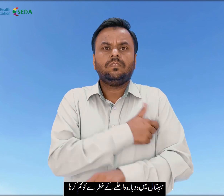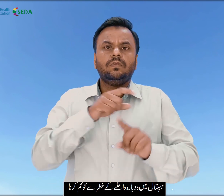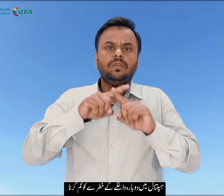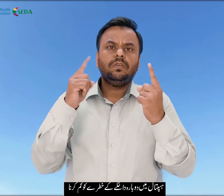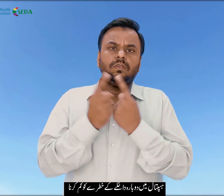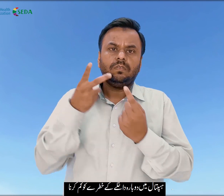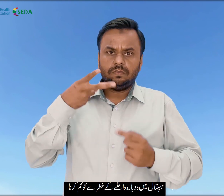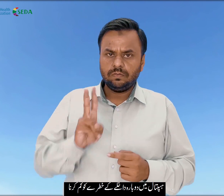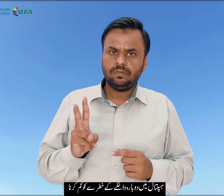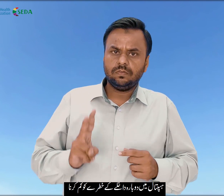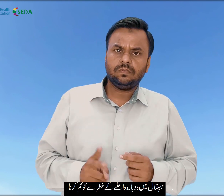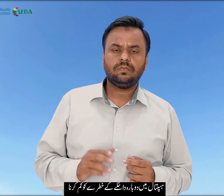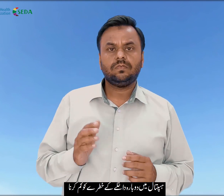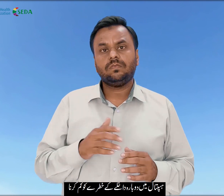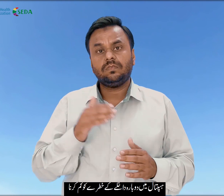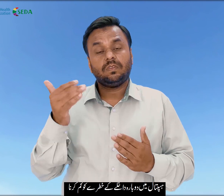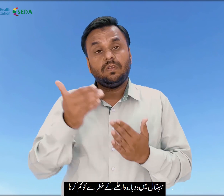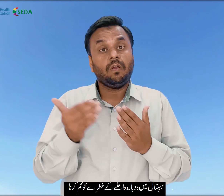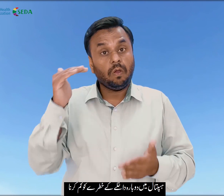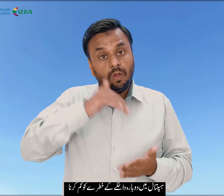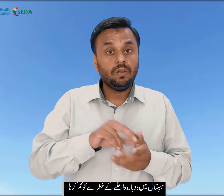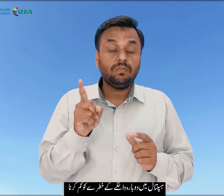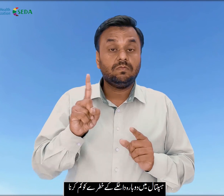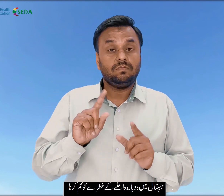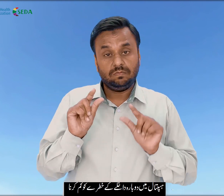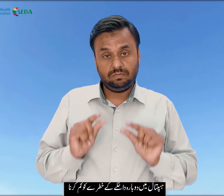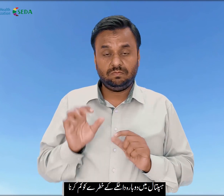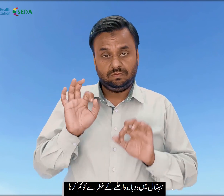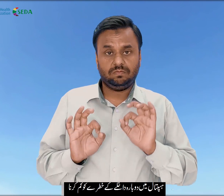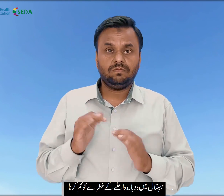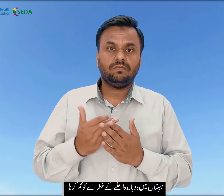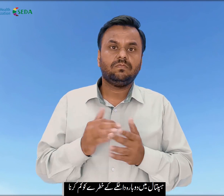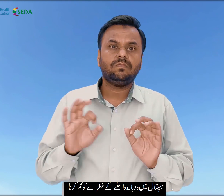ہسپتال میں دوبارہ داخلے کے خطرے کو کم کرنا۔